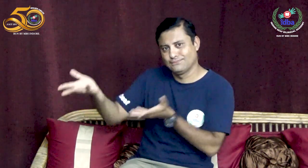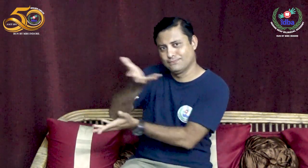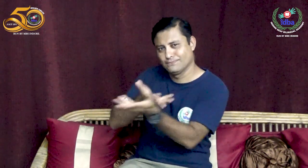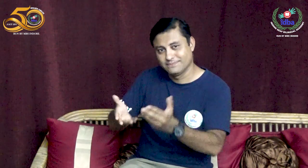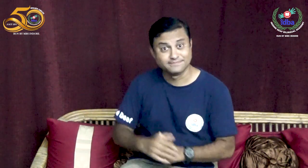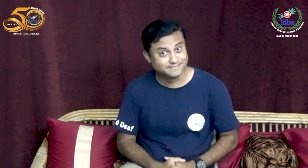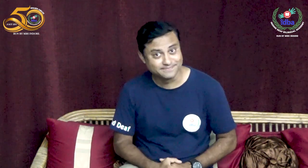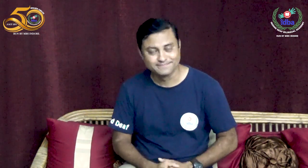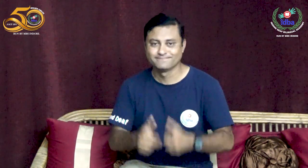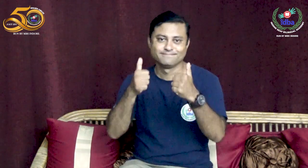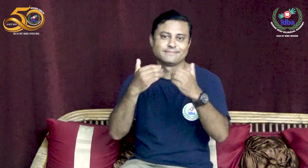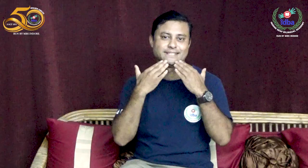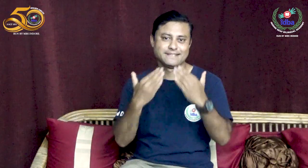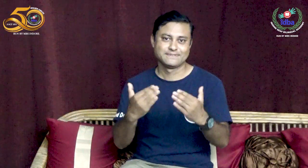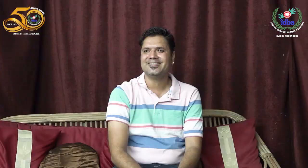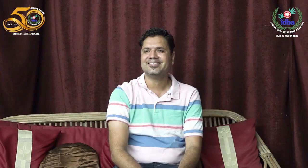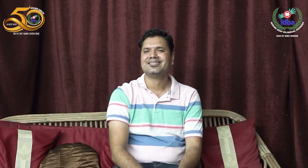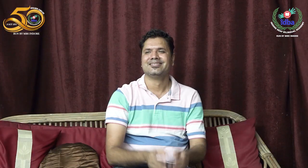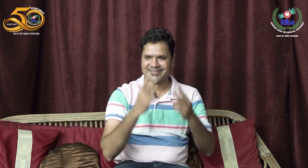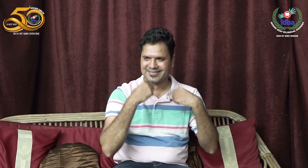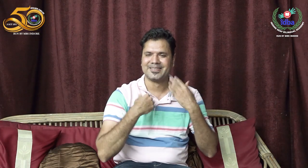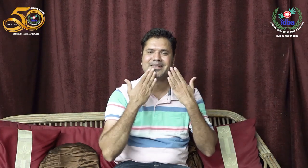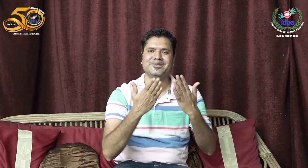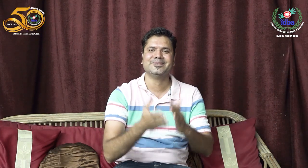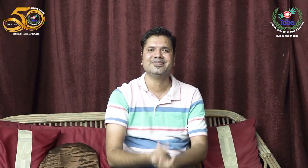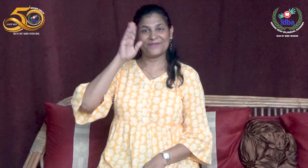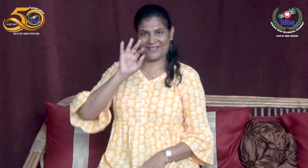स्टोरी आपने देखी? अभी नहीं, हम इनसे और मिलेंगे। ओके, थैंक यू सो मच।